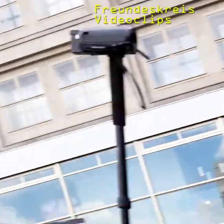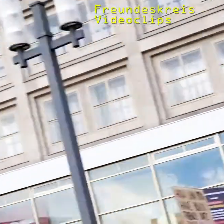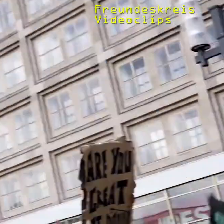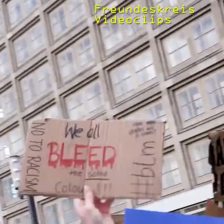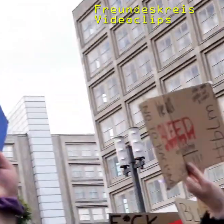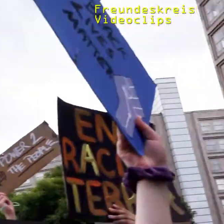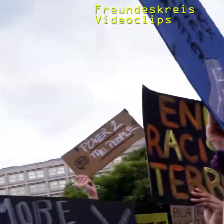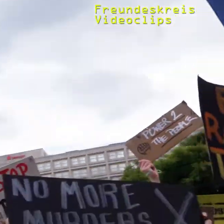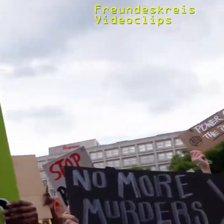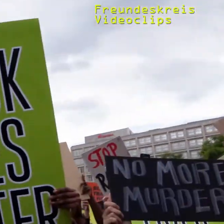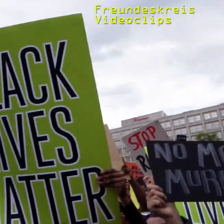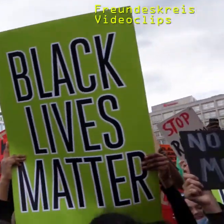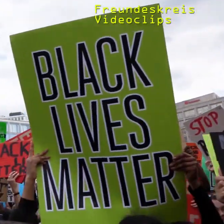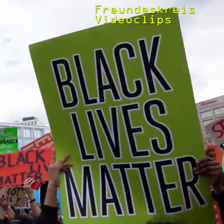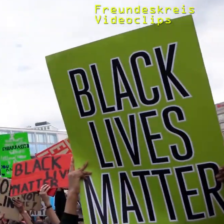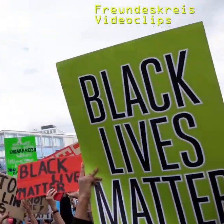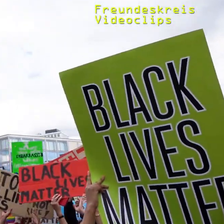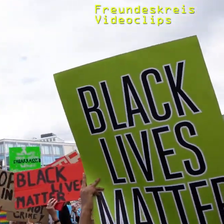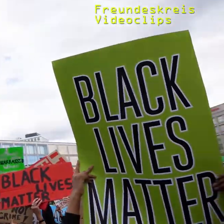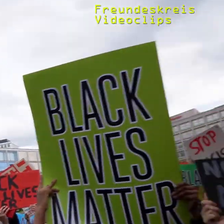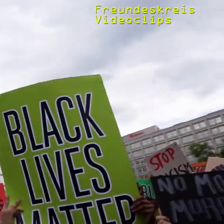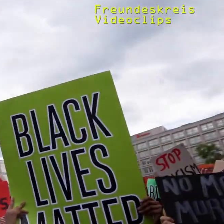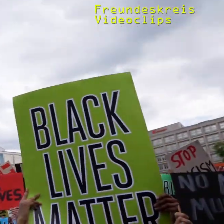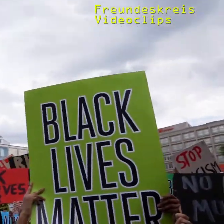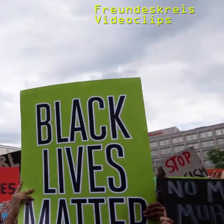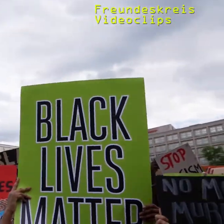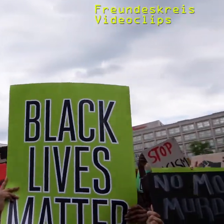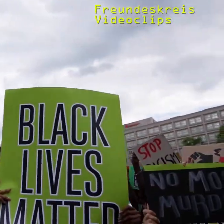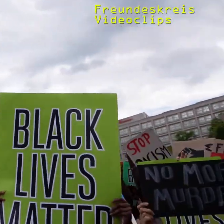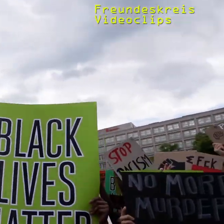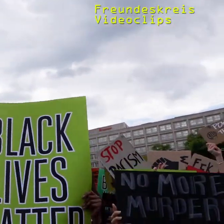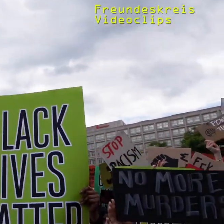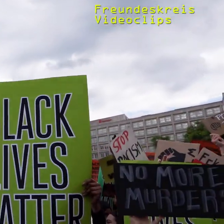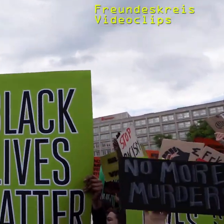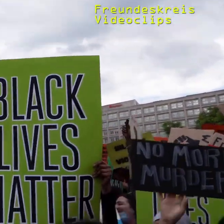wir einmal alle Schilder gemeinsam sehen können.